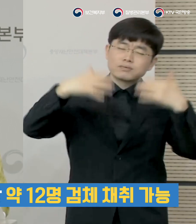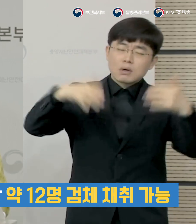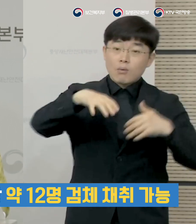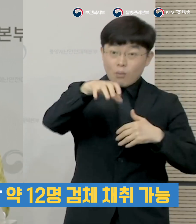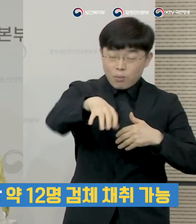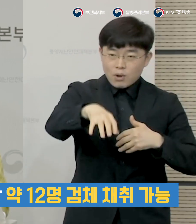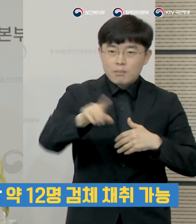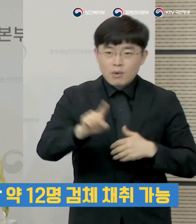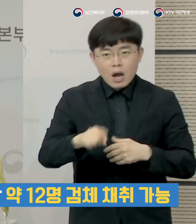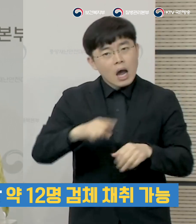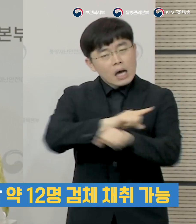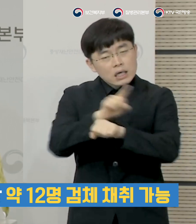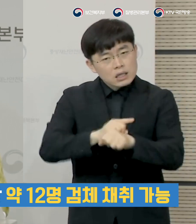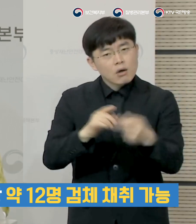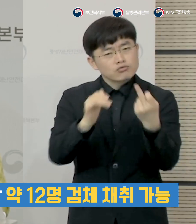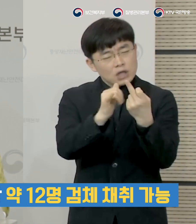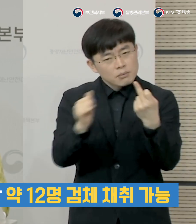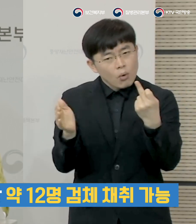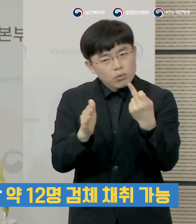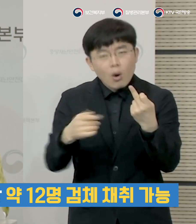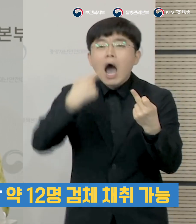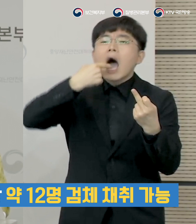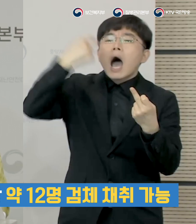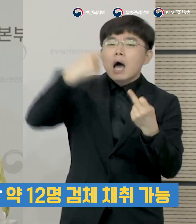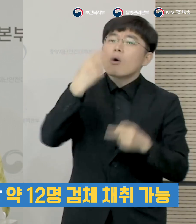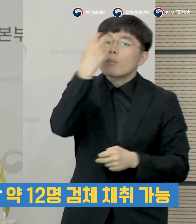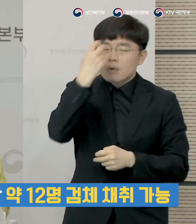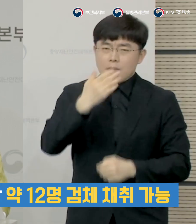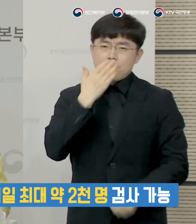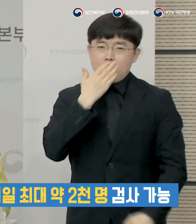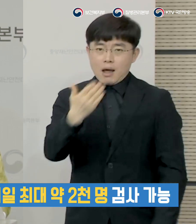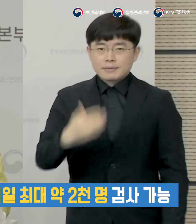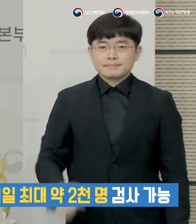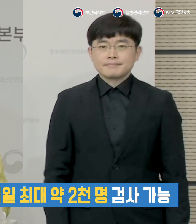1시간에 12명가량의 검체 채취가 가능합니다.